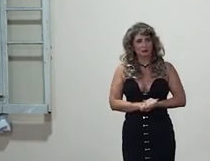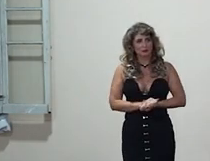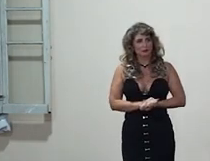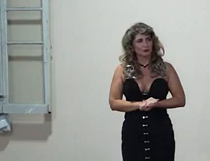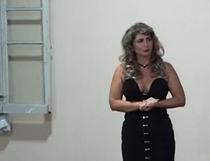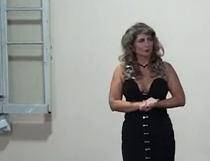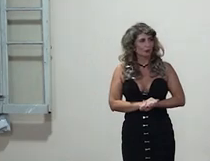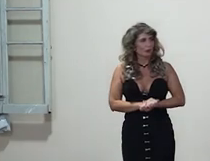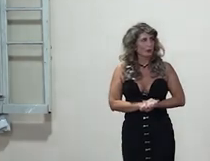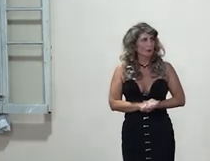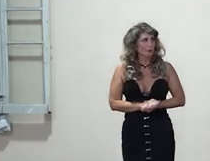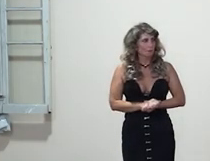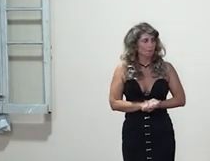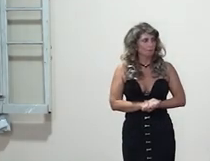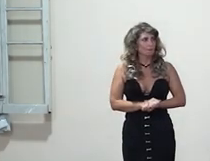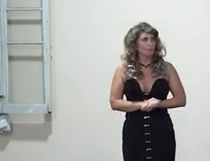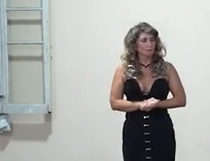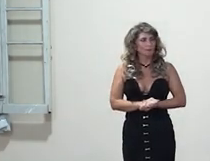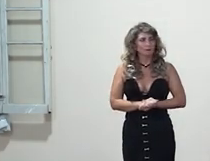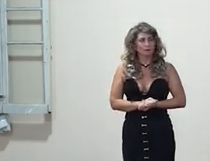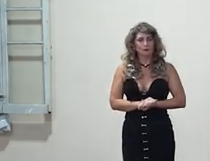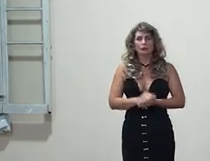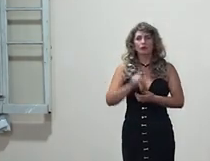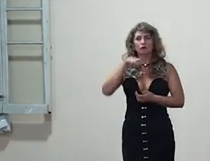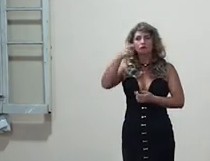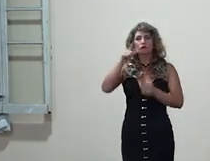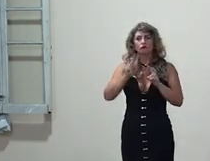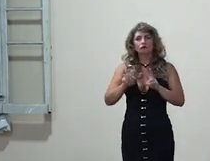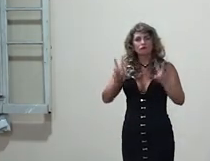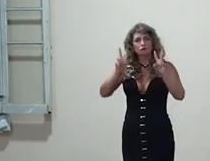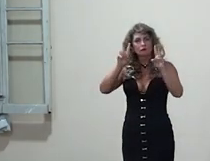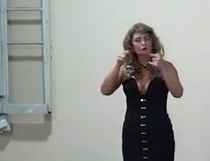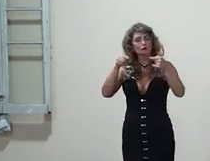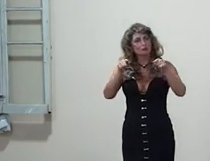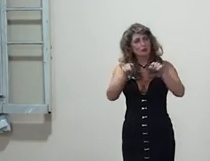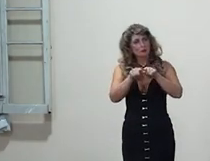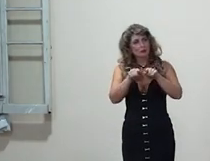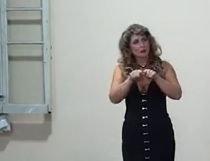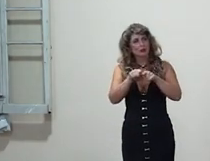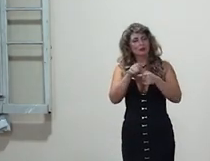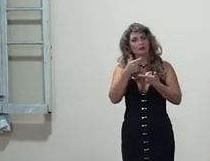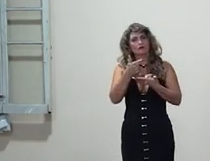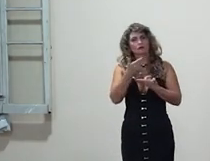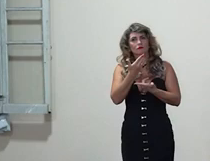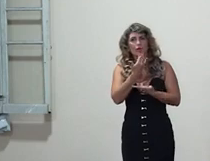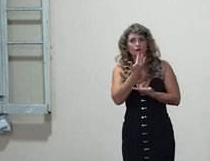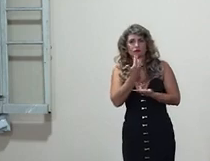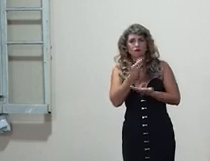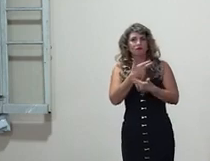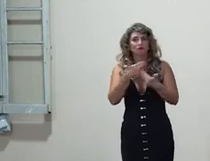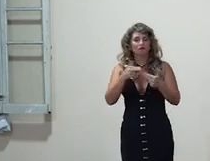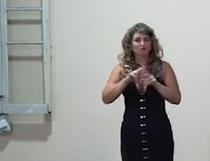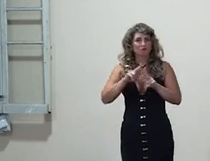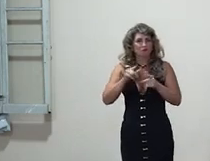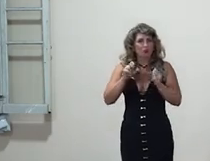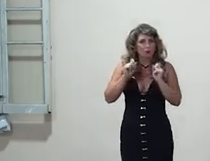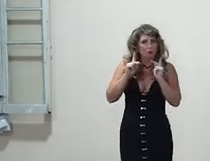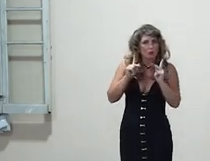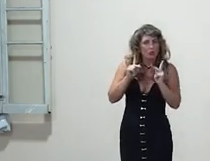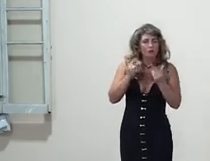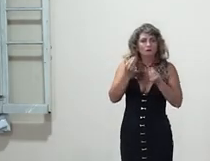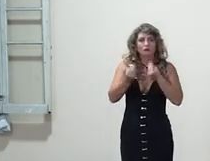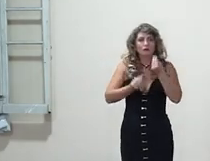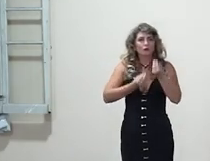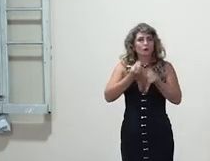voltadas a outros valores também, né, que é a gastronomia, que é e tal, como que o